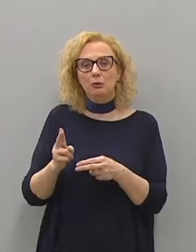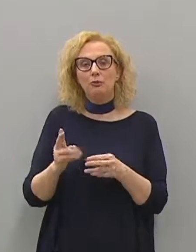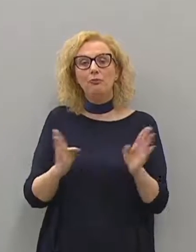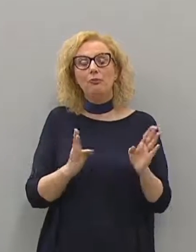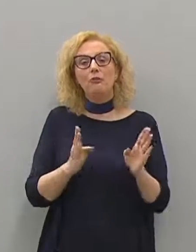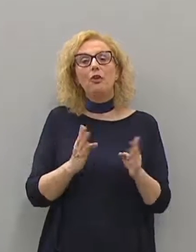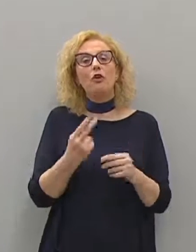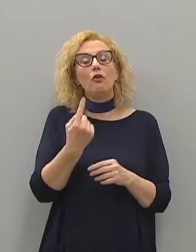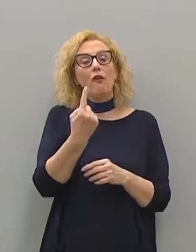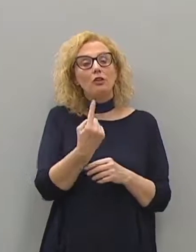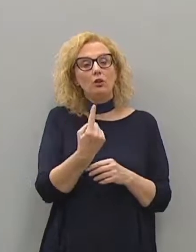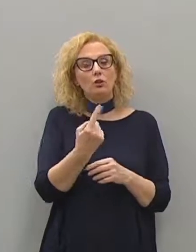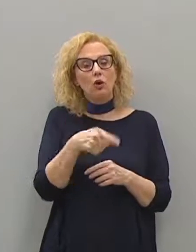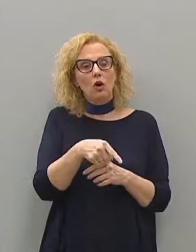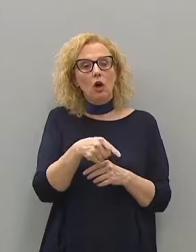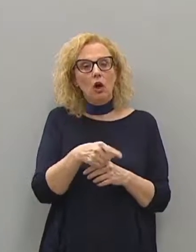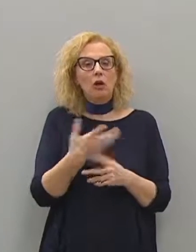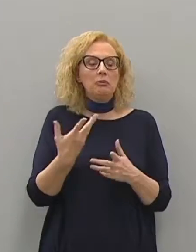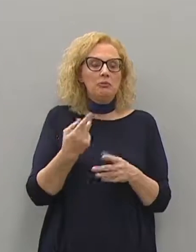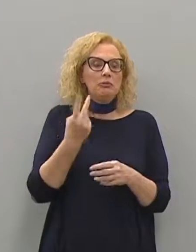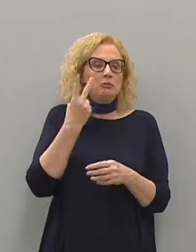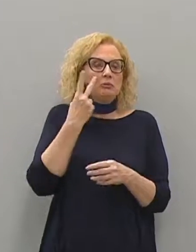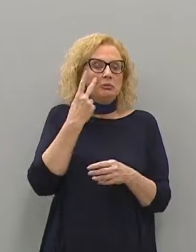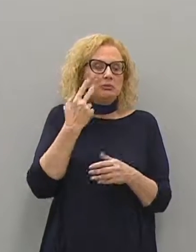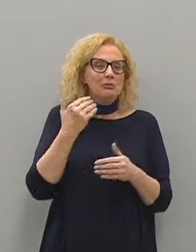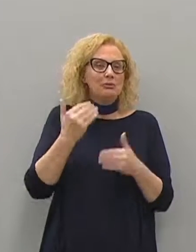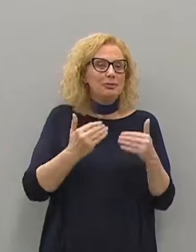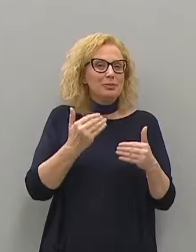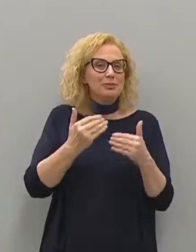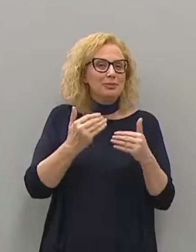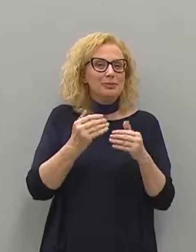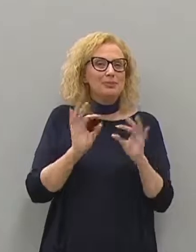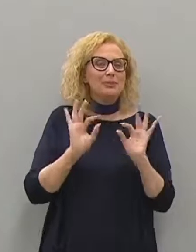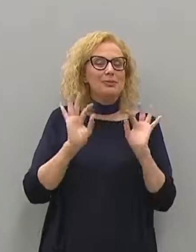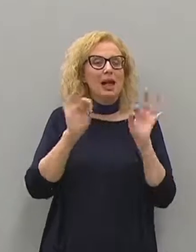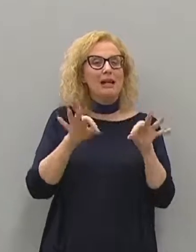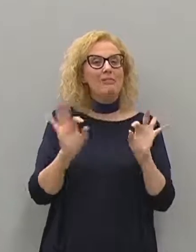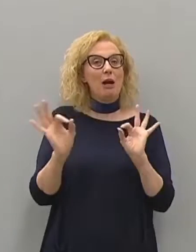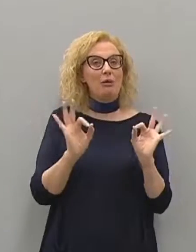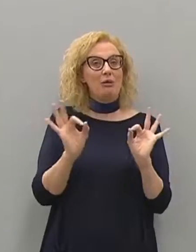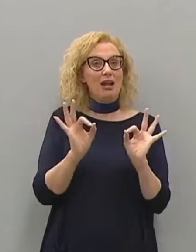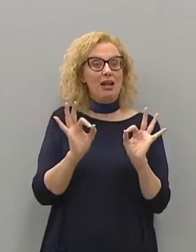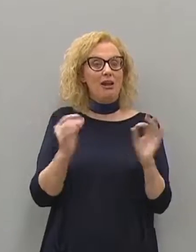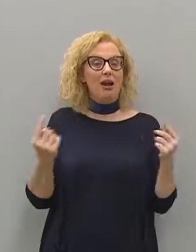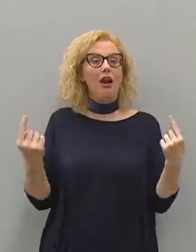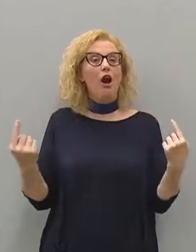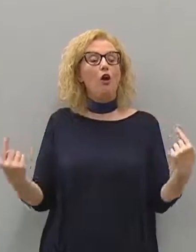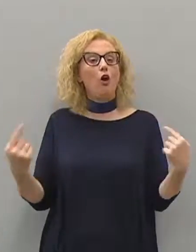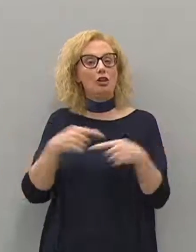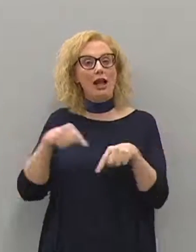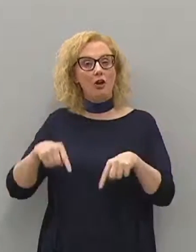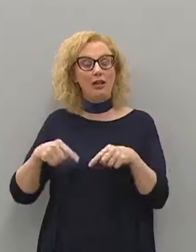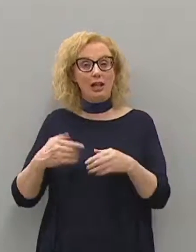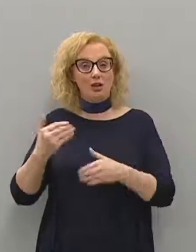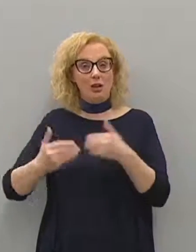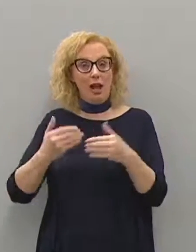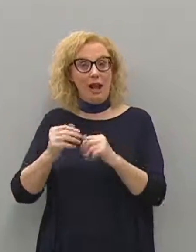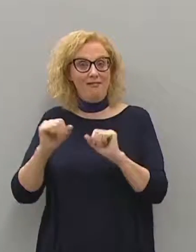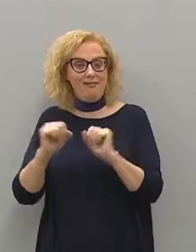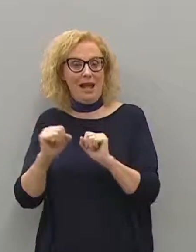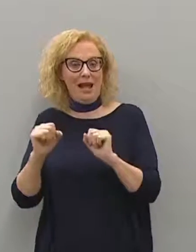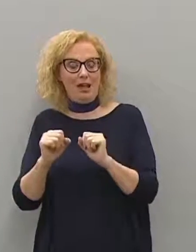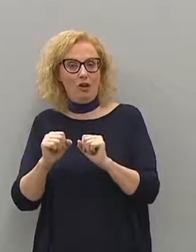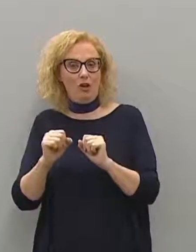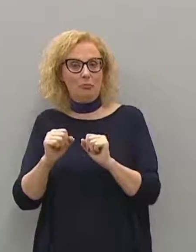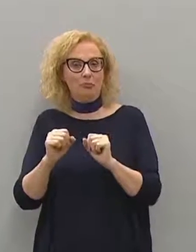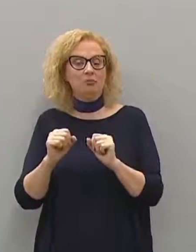era arrivato in una situazione in cui si andava verso la primavera adesso stiamo andando verso l'inverno e probabilmente se non se ne va e se